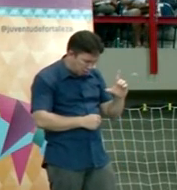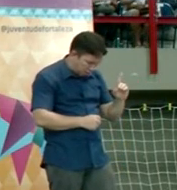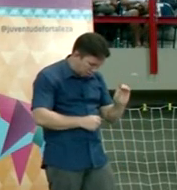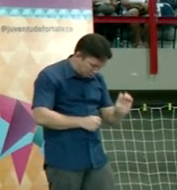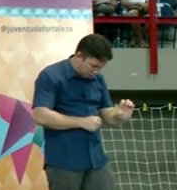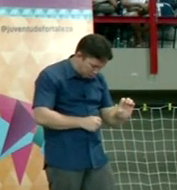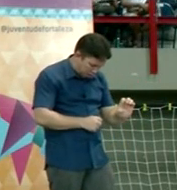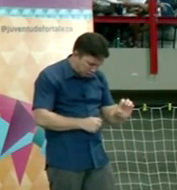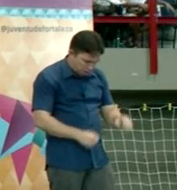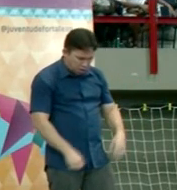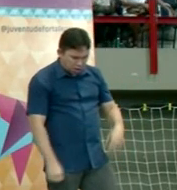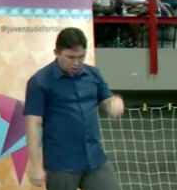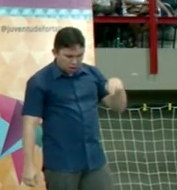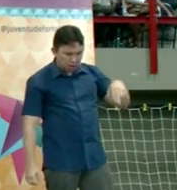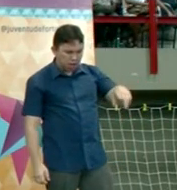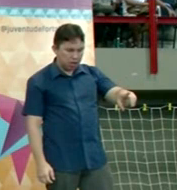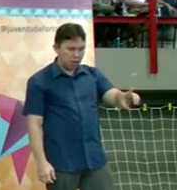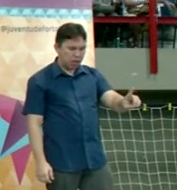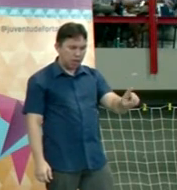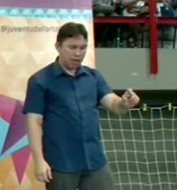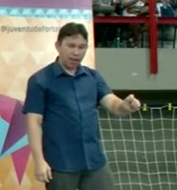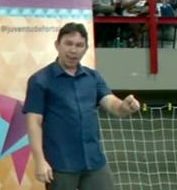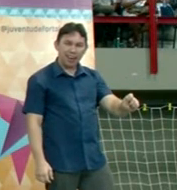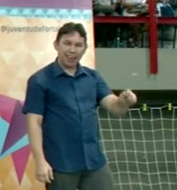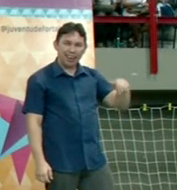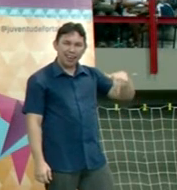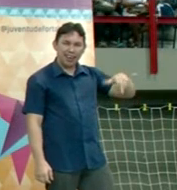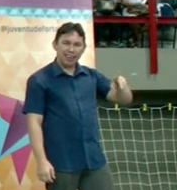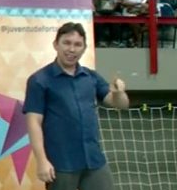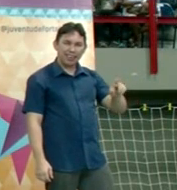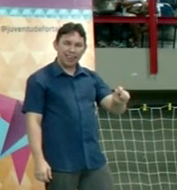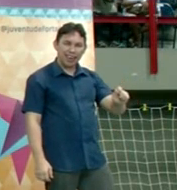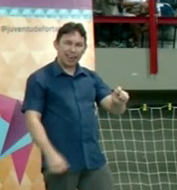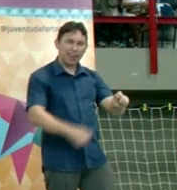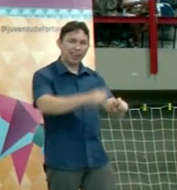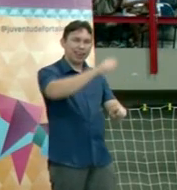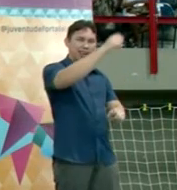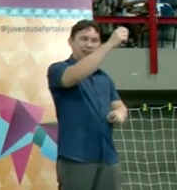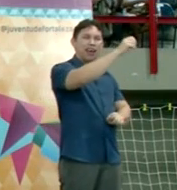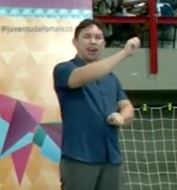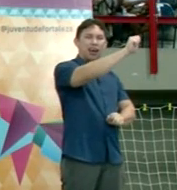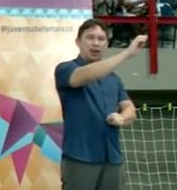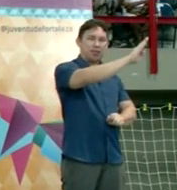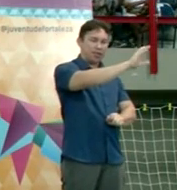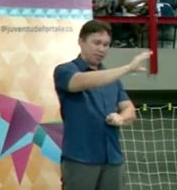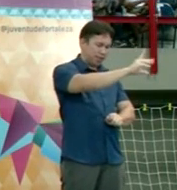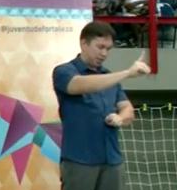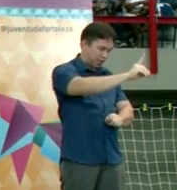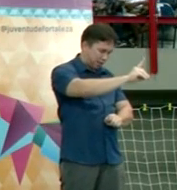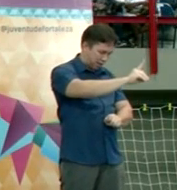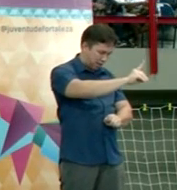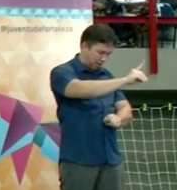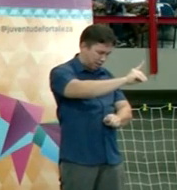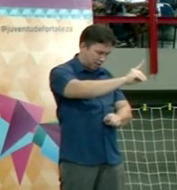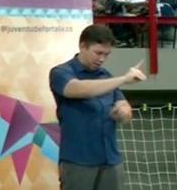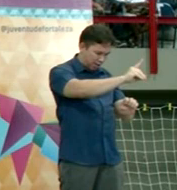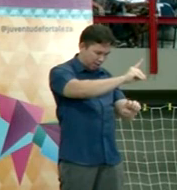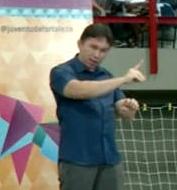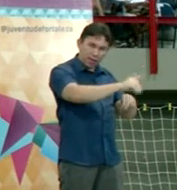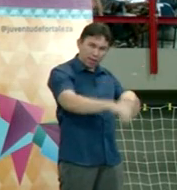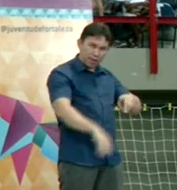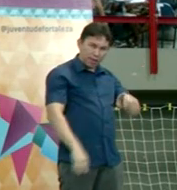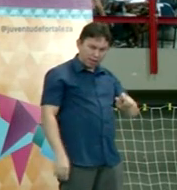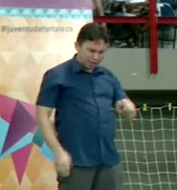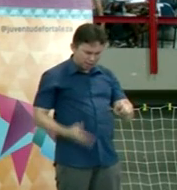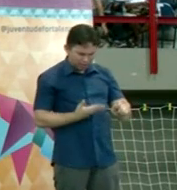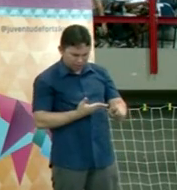aí tem NDA, nenhuma das alternativas anteriores. Que se você parar para pensar, duas